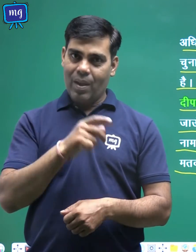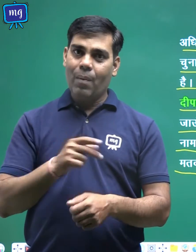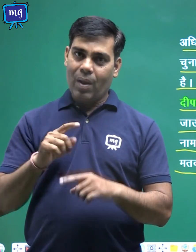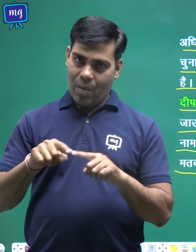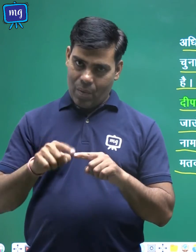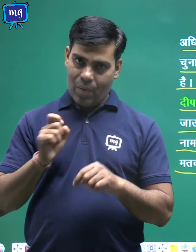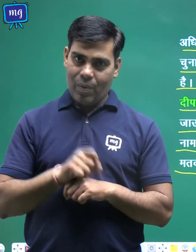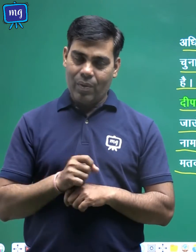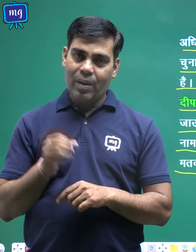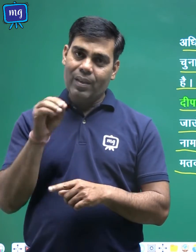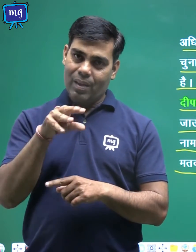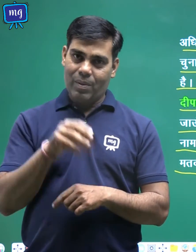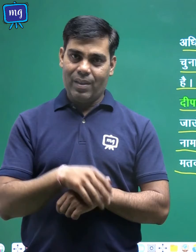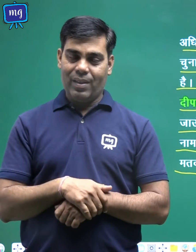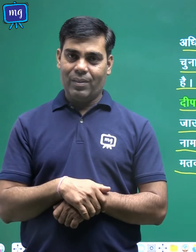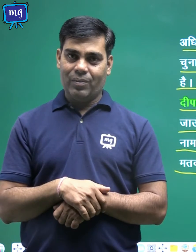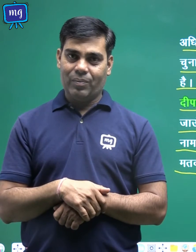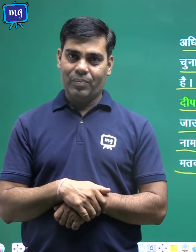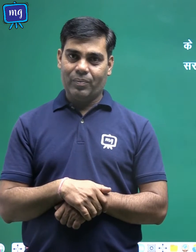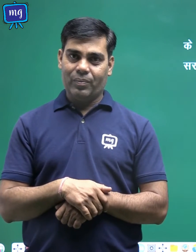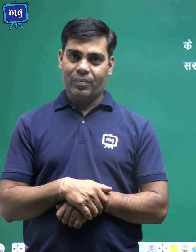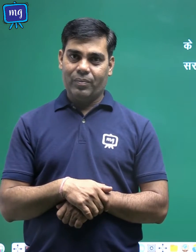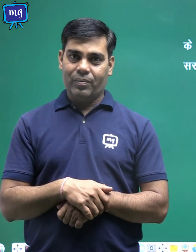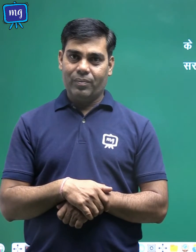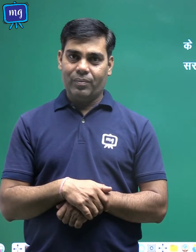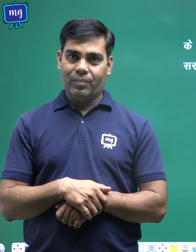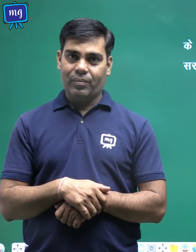वोट दे पाएंगे।